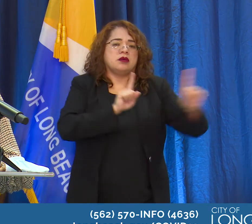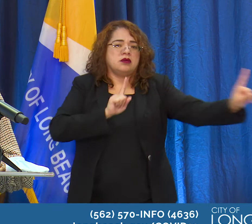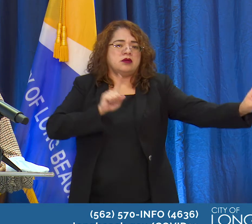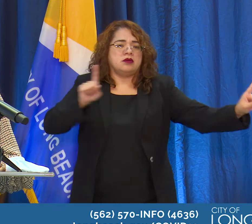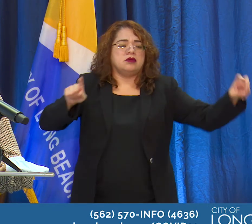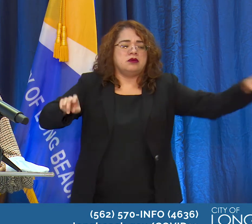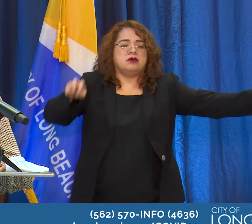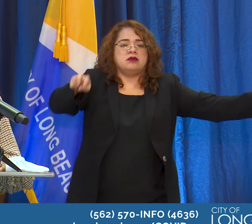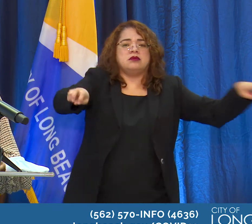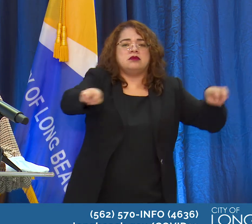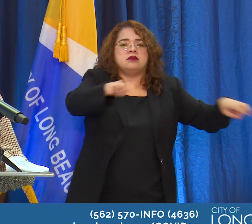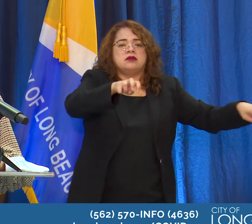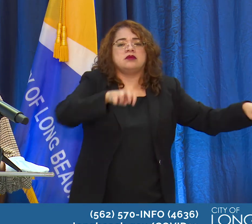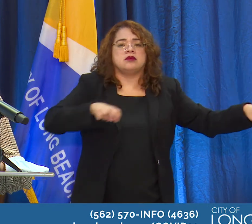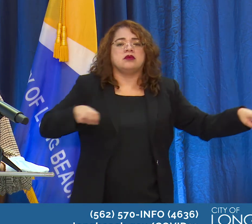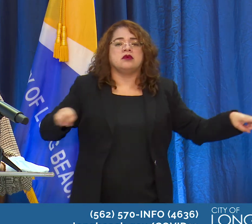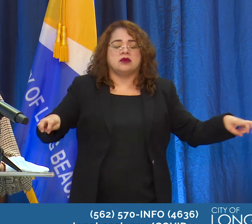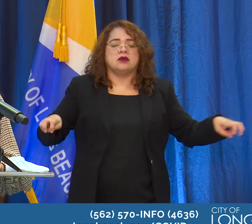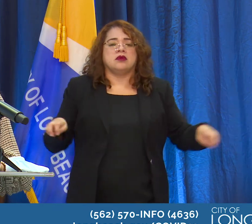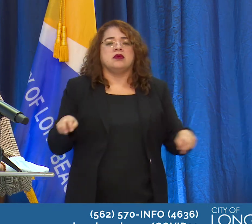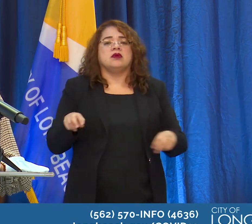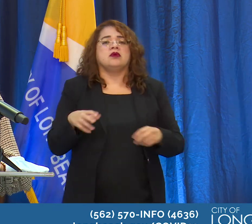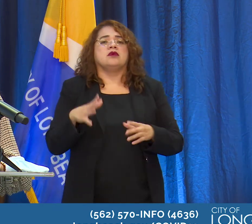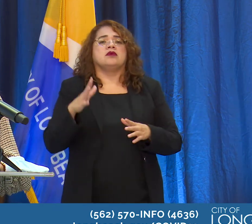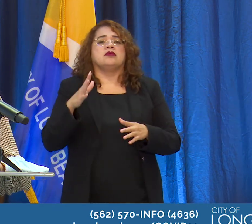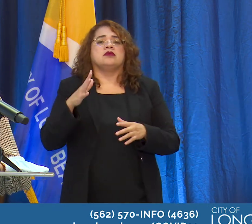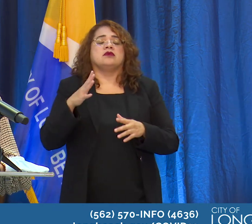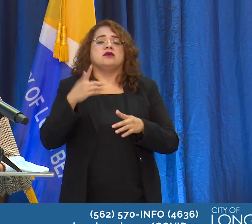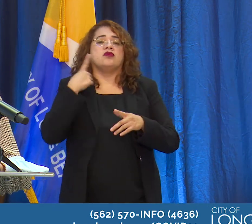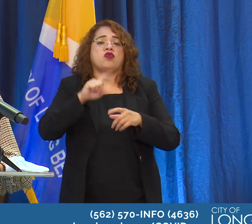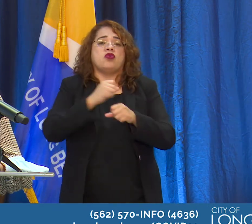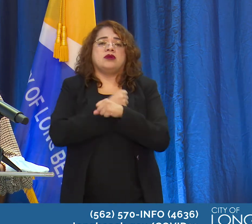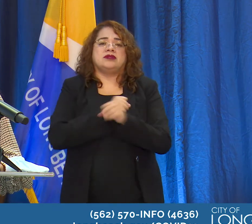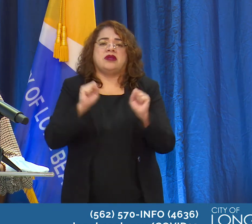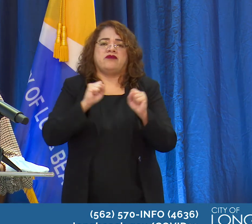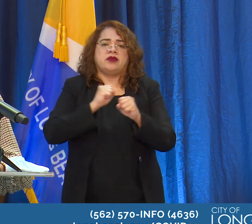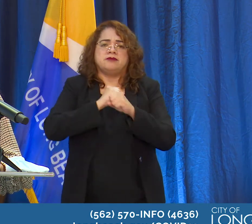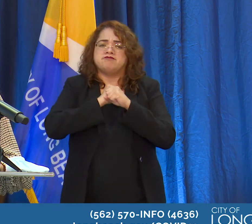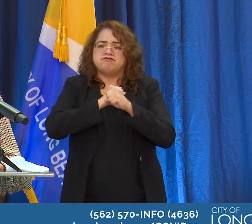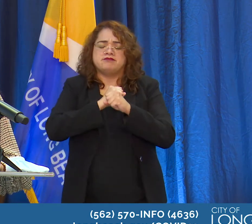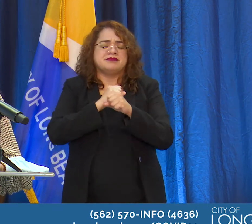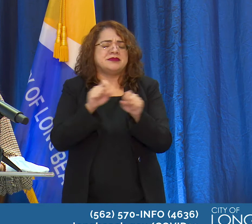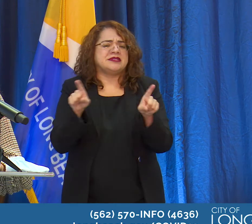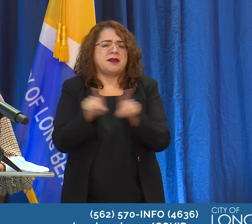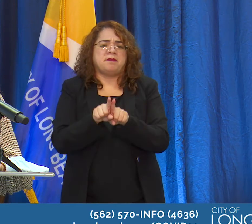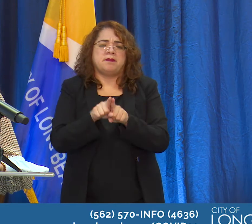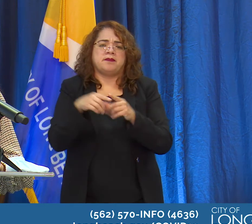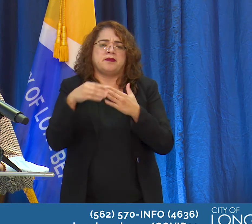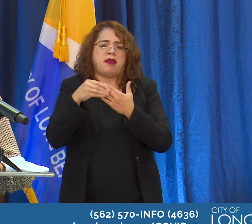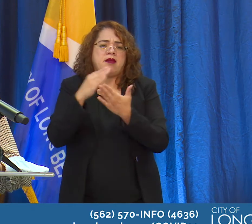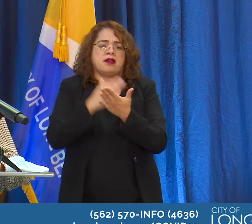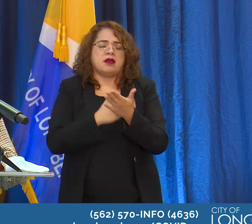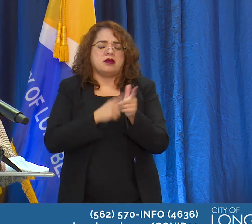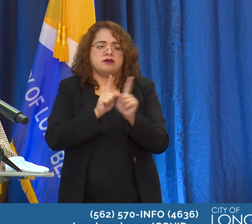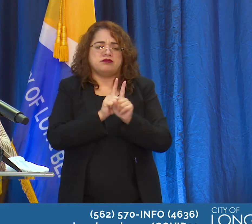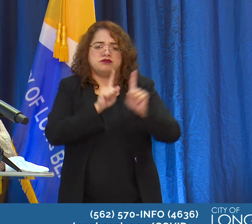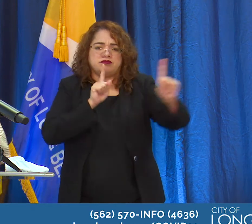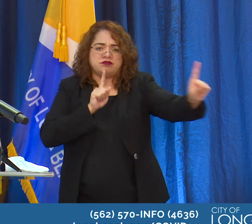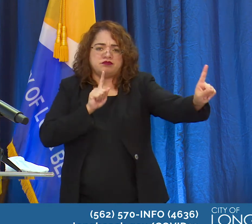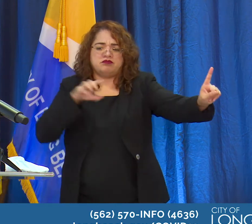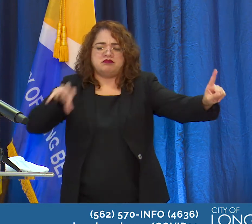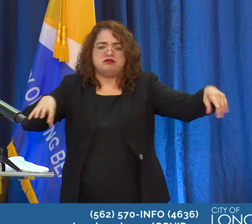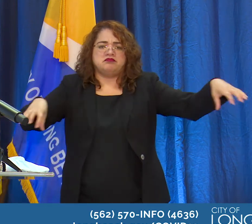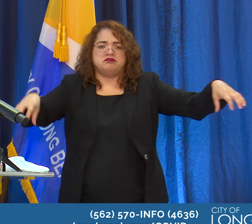calor. Seguimos los protocolos de seguridad de COVID-19 en todas las ubicaciones de los centros